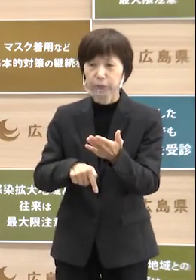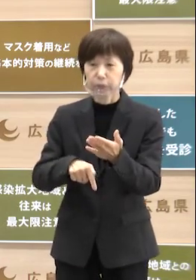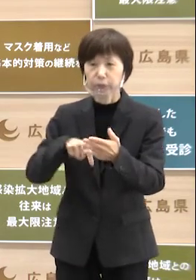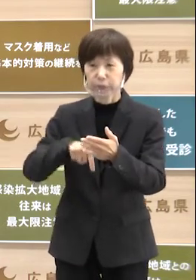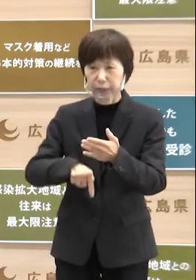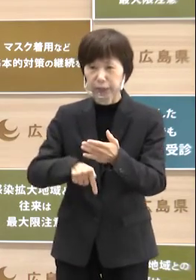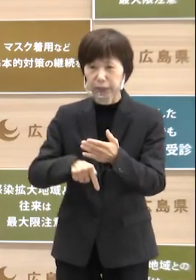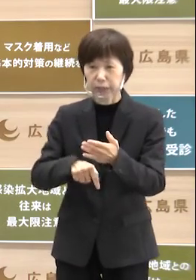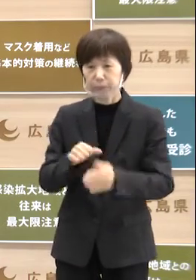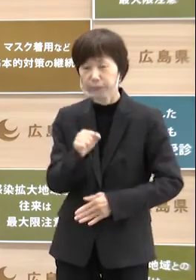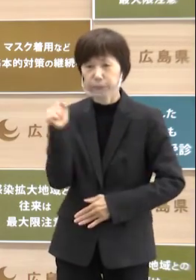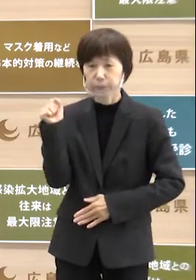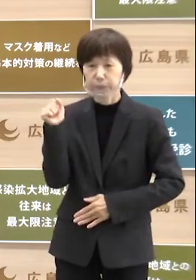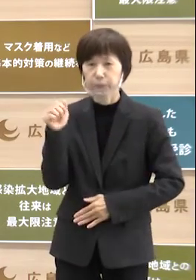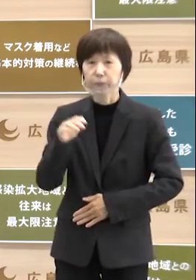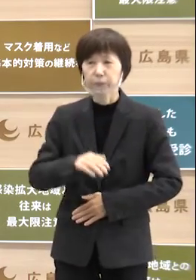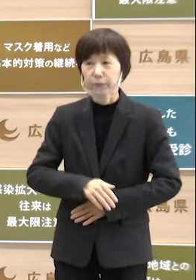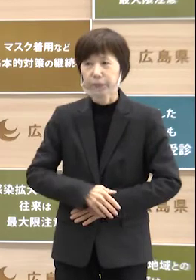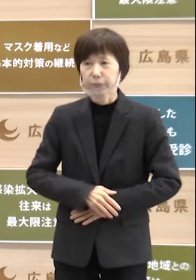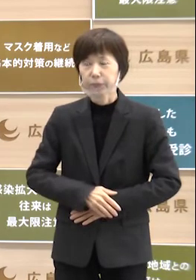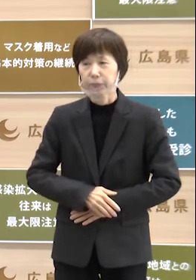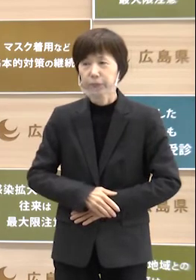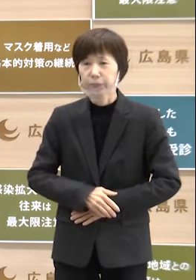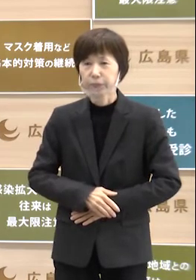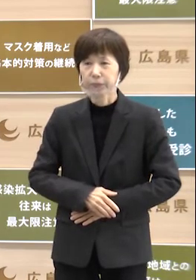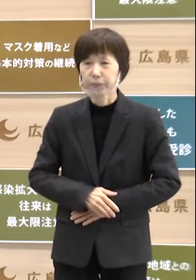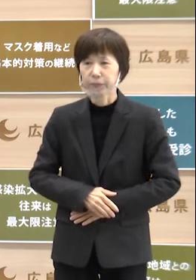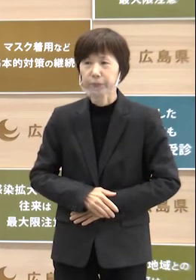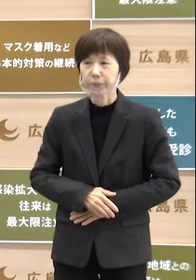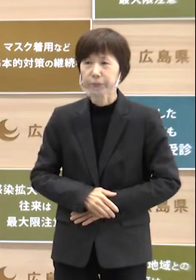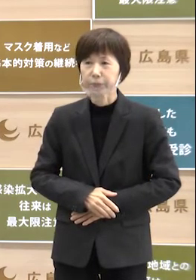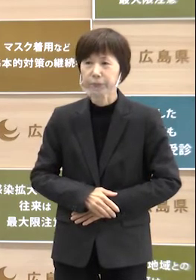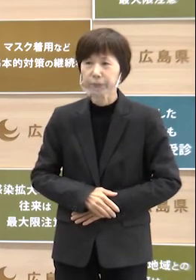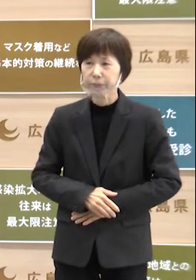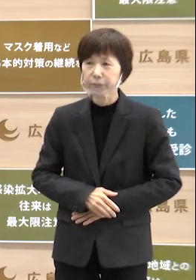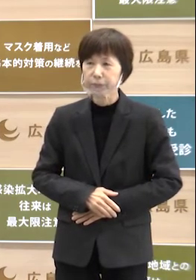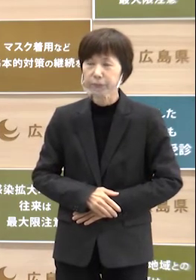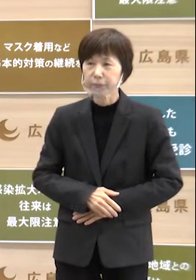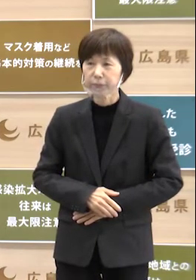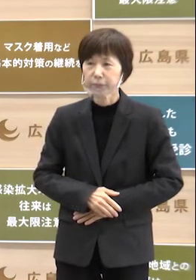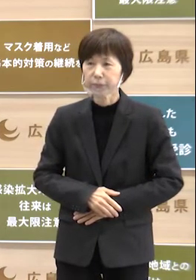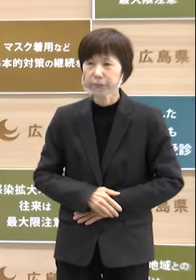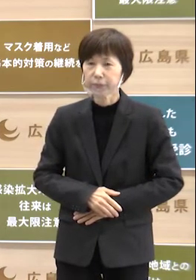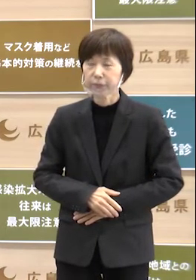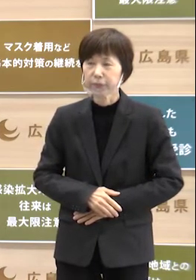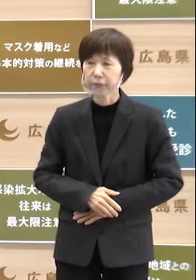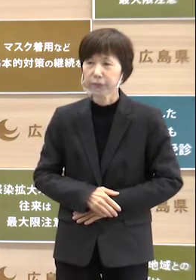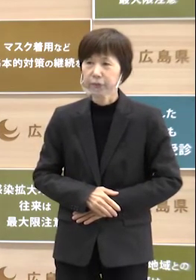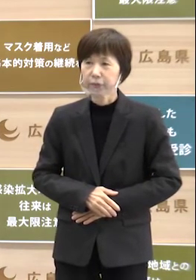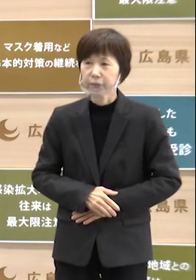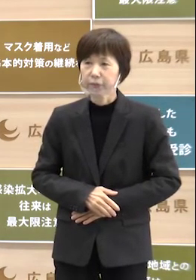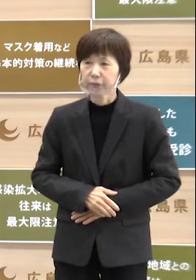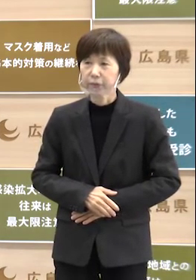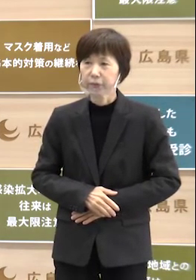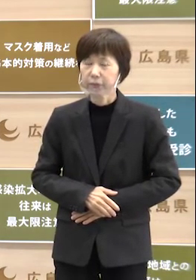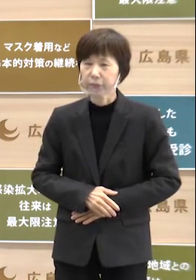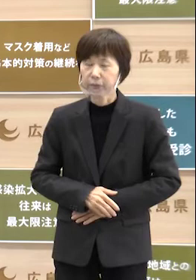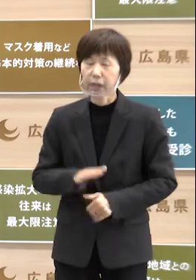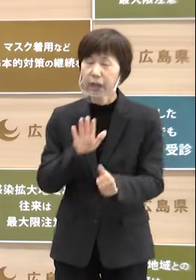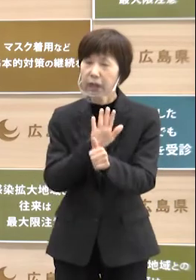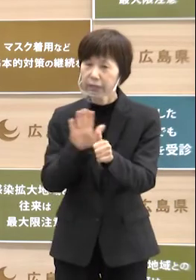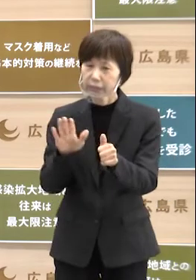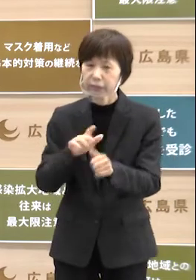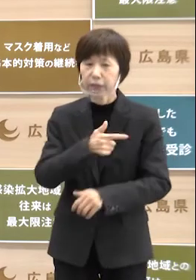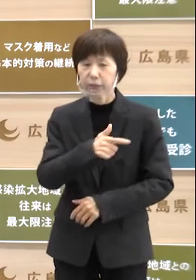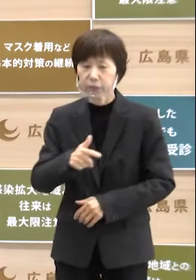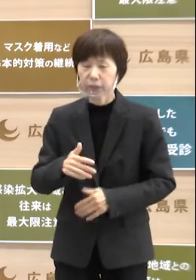容認できないものだというふうにまず考えています。背景にはですね、いろんな安全